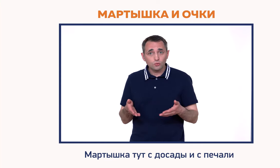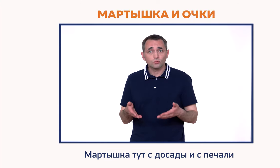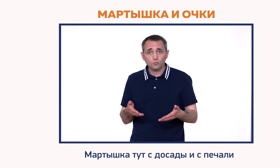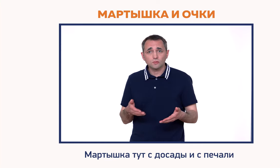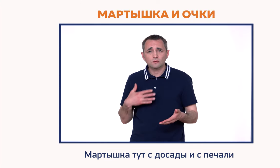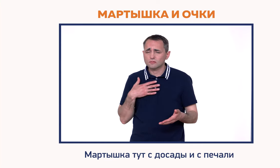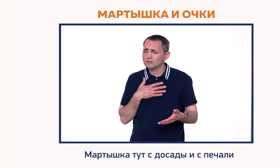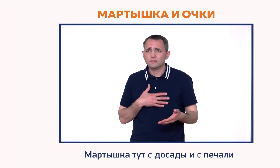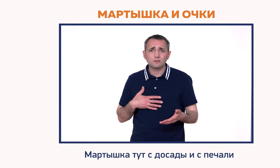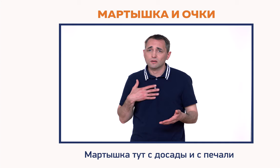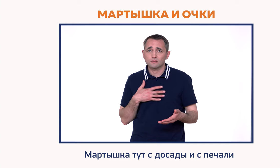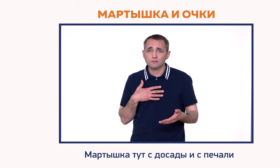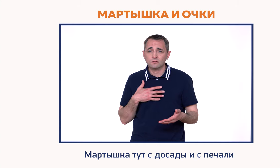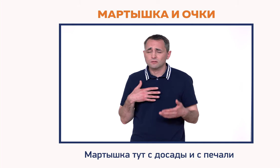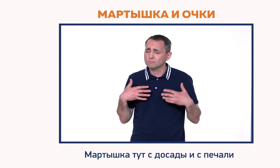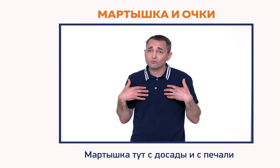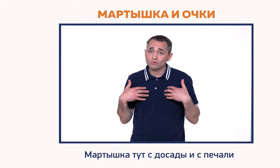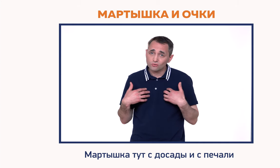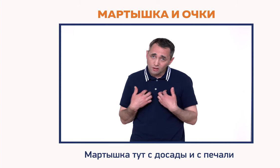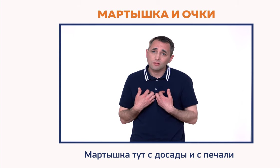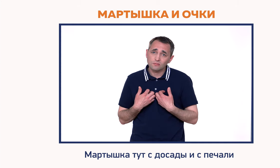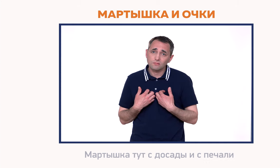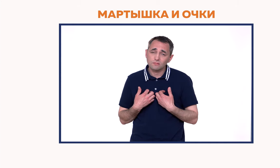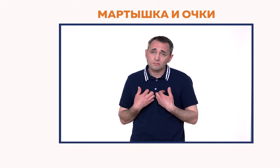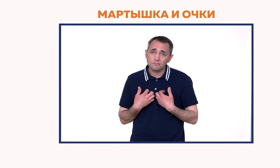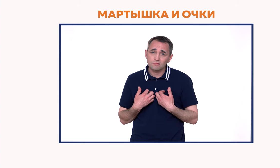Мартышка тут с досады и с печали,